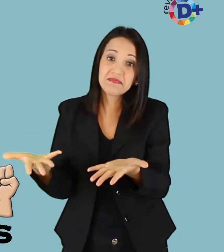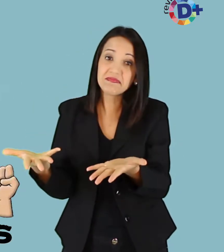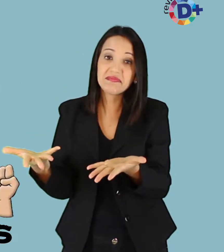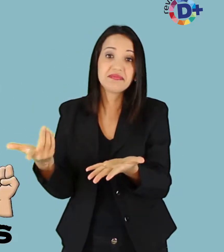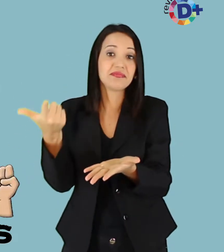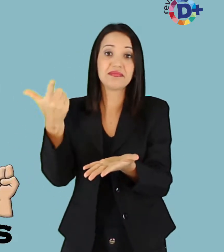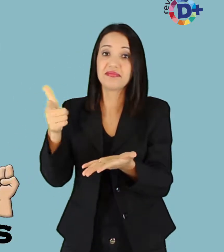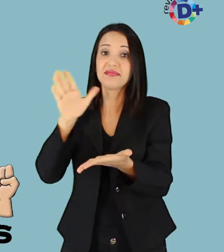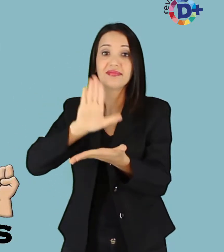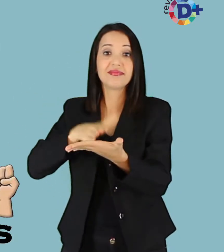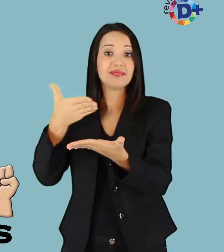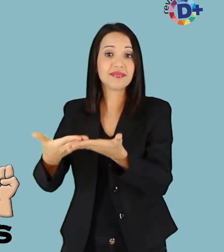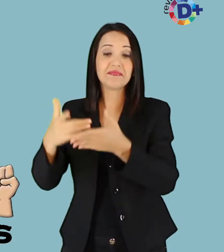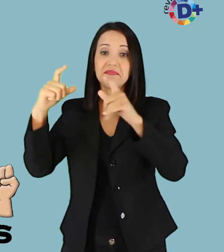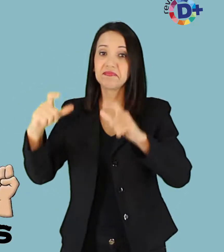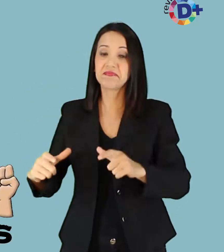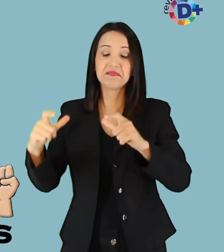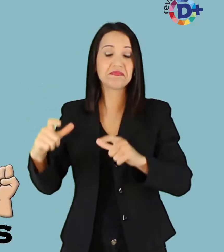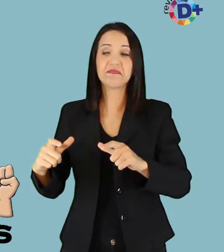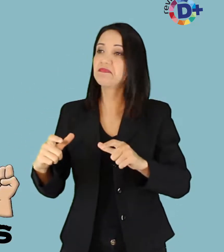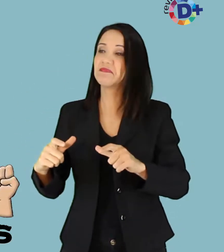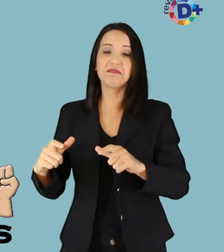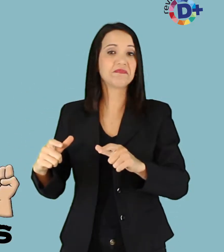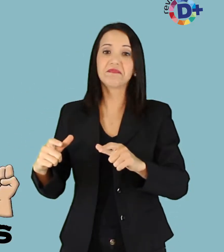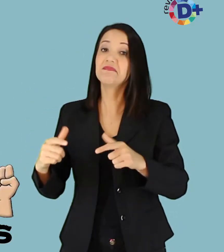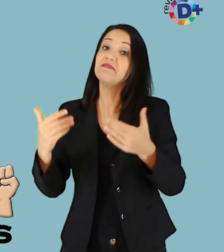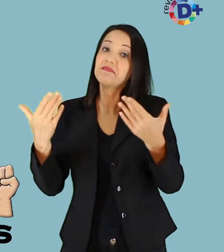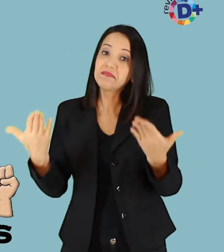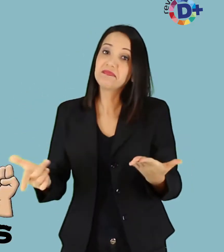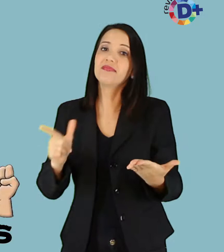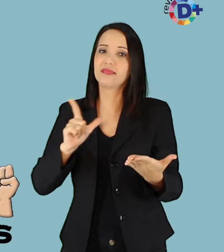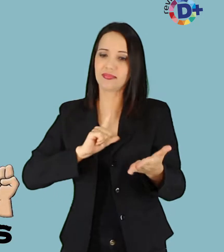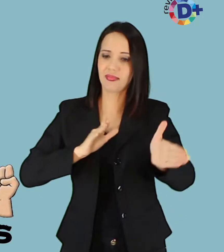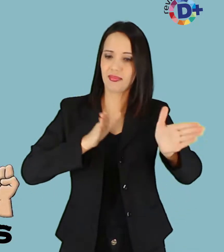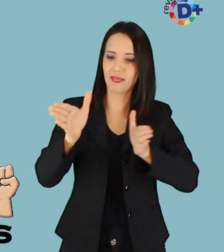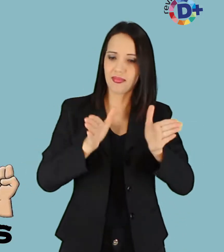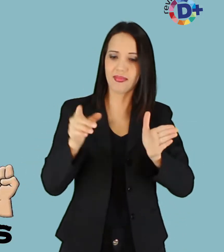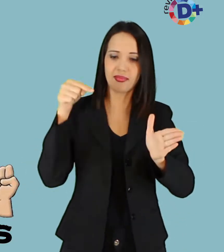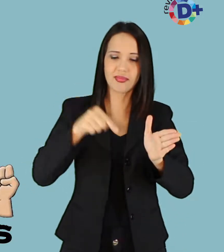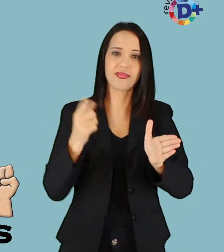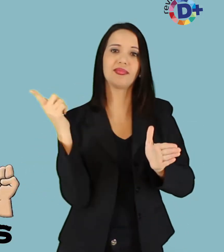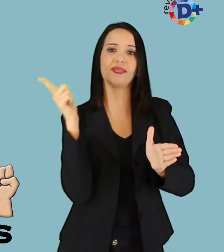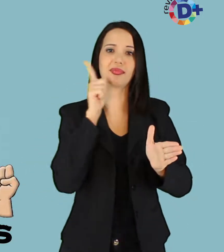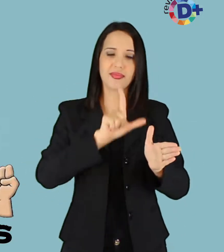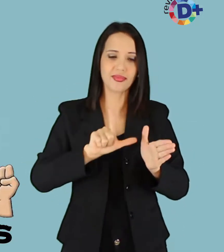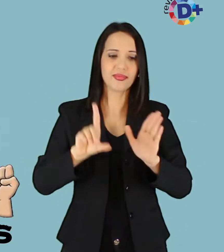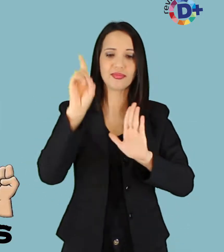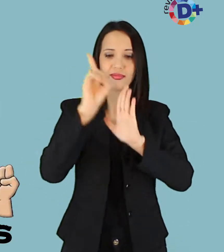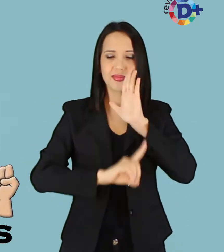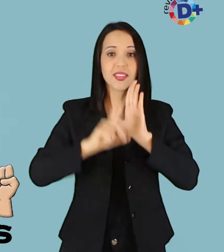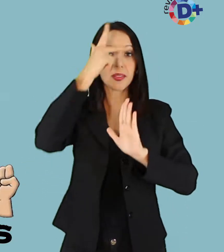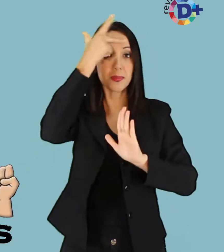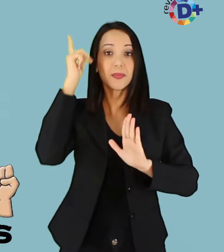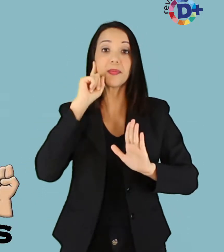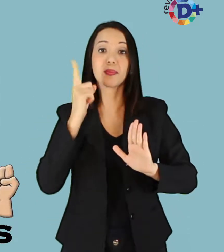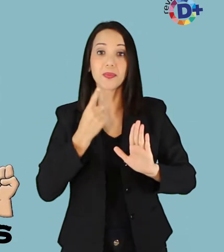Libras, tampouco existia algum intérprete no local, apesar de a acessibilidade ser um direito da pessoa